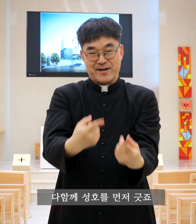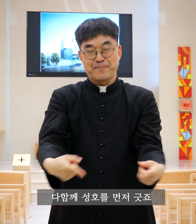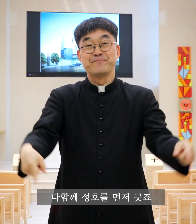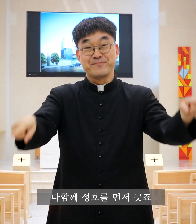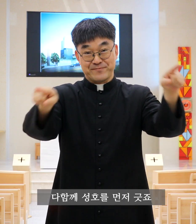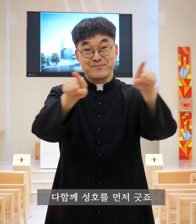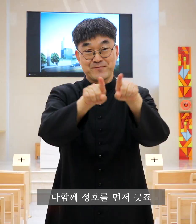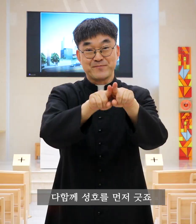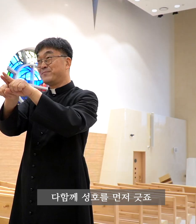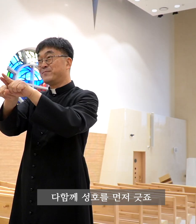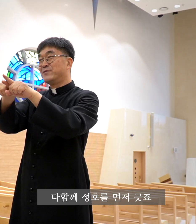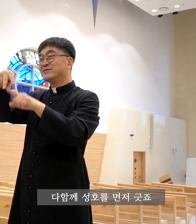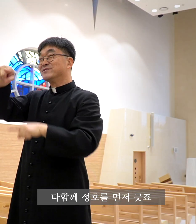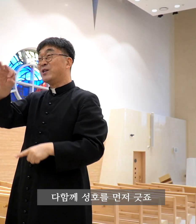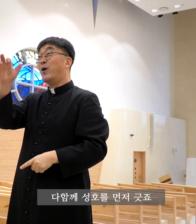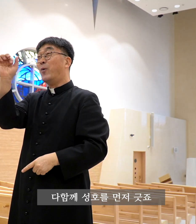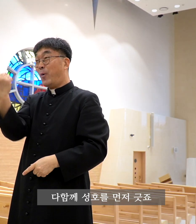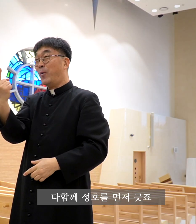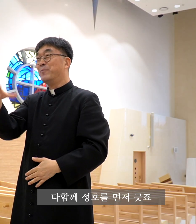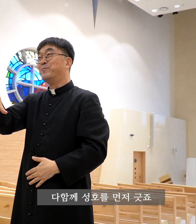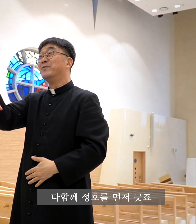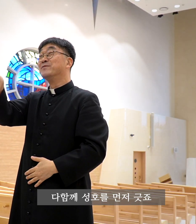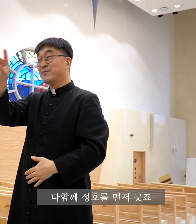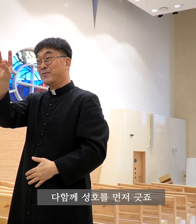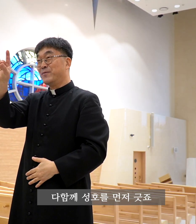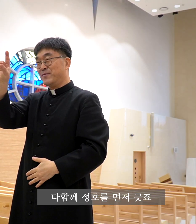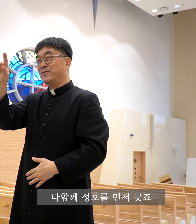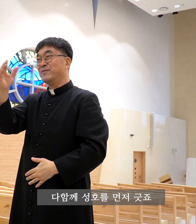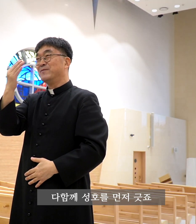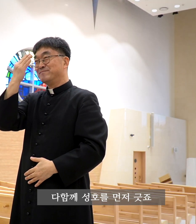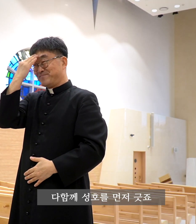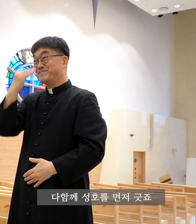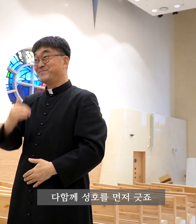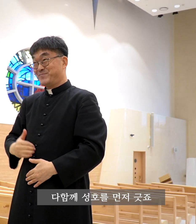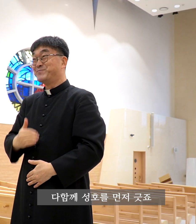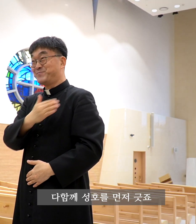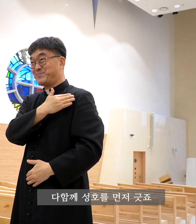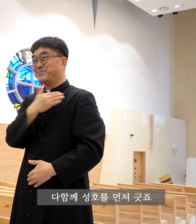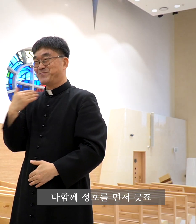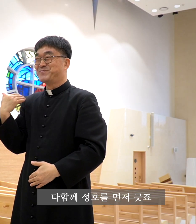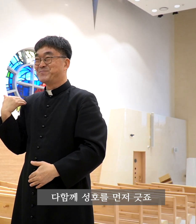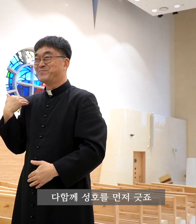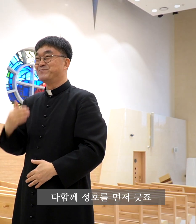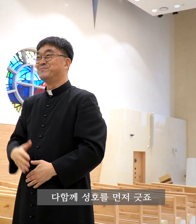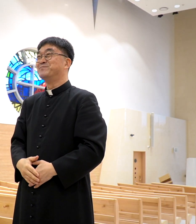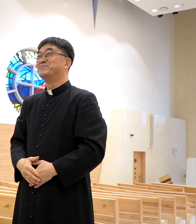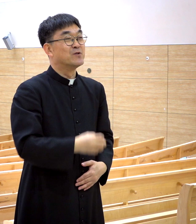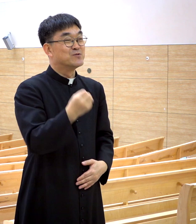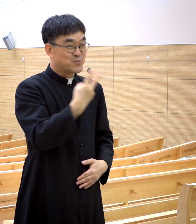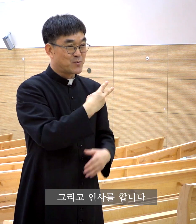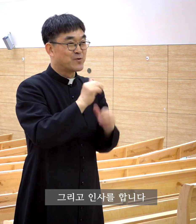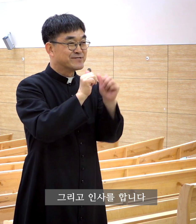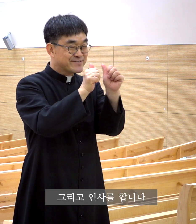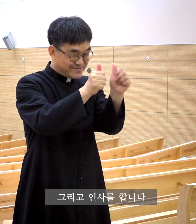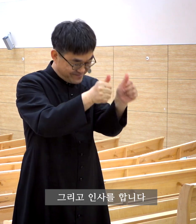다함께 성우를 먼저 긋죠. 그리고